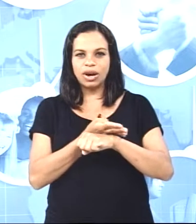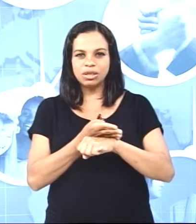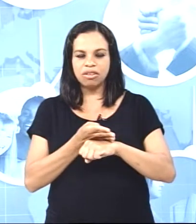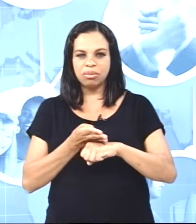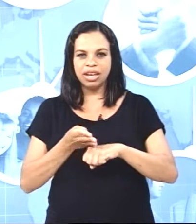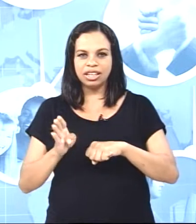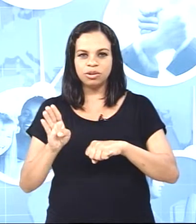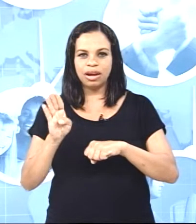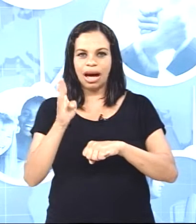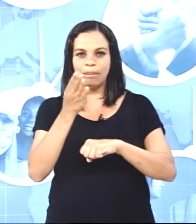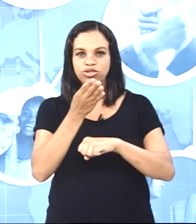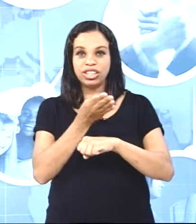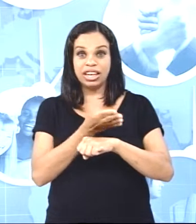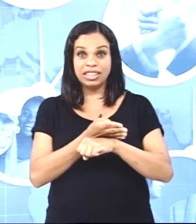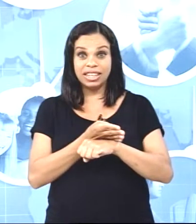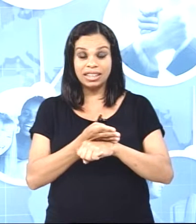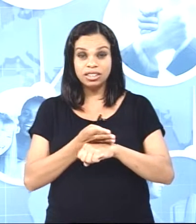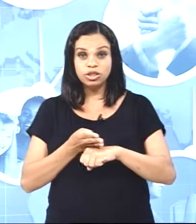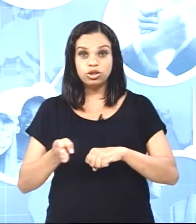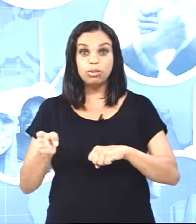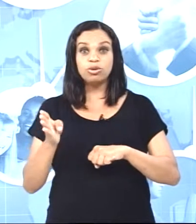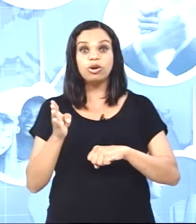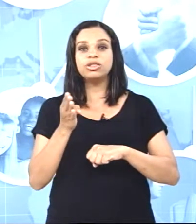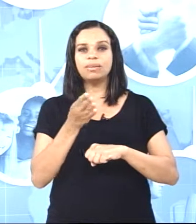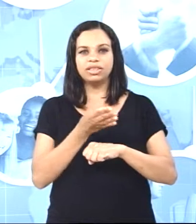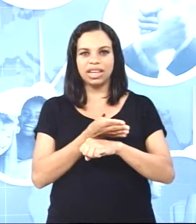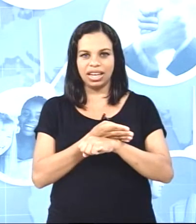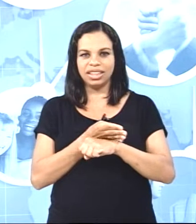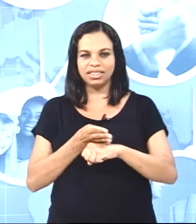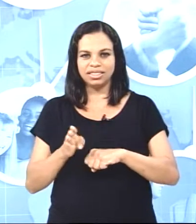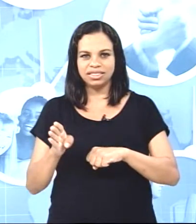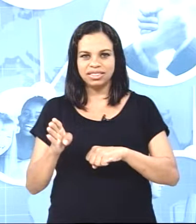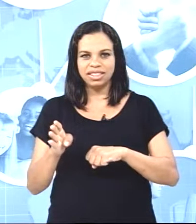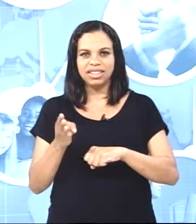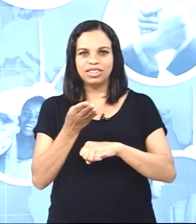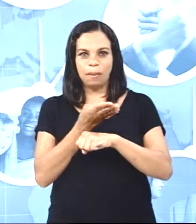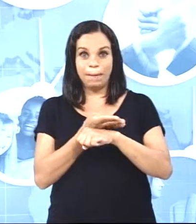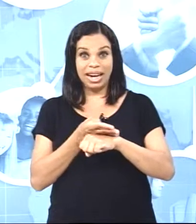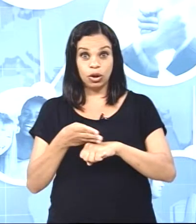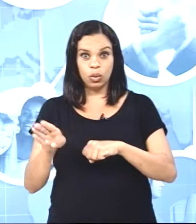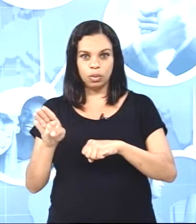esse movimento a mão direita sobre o dorso da mão esquerda. Então, branco.